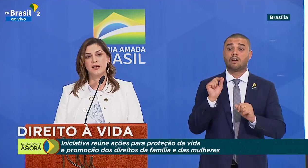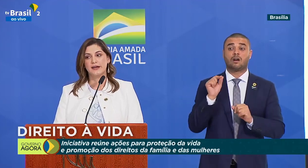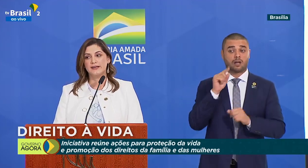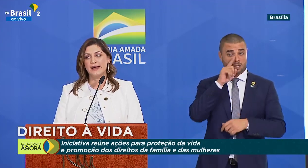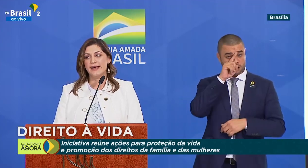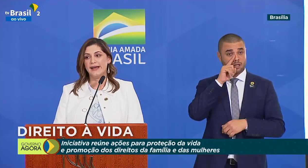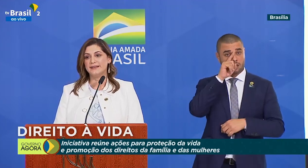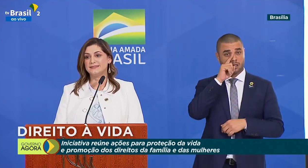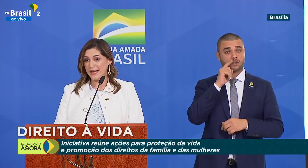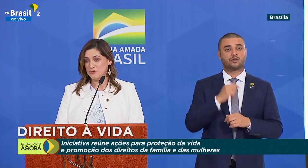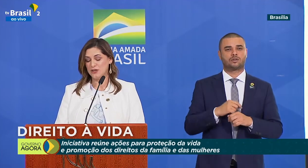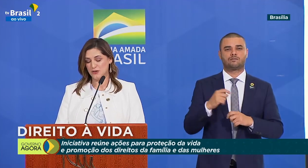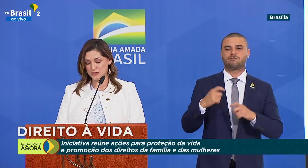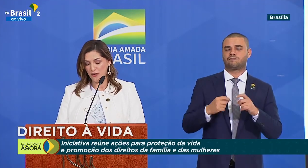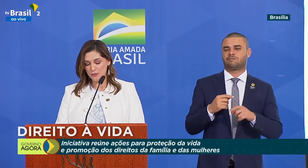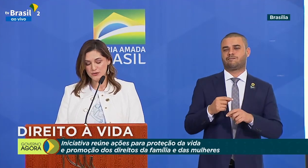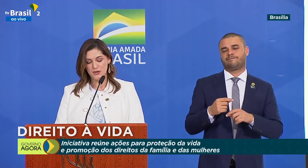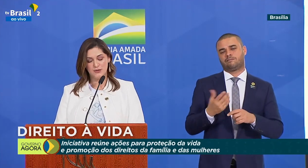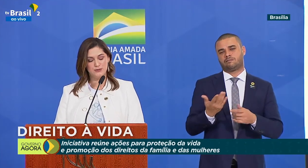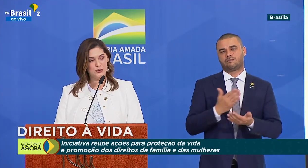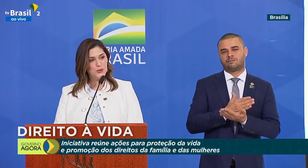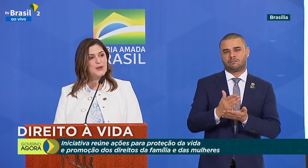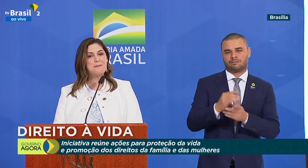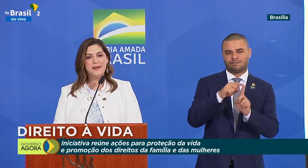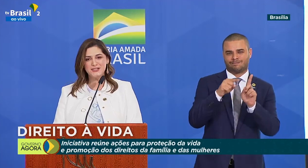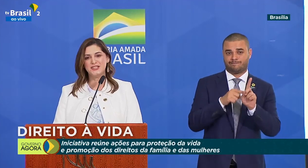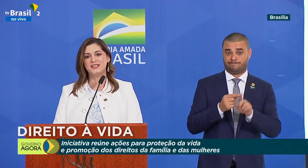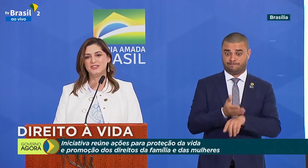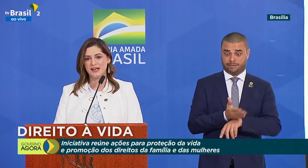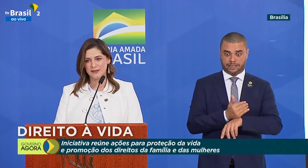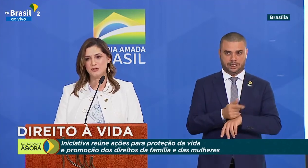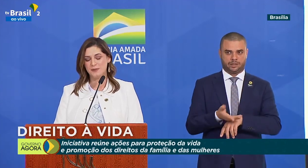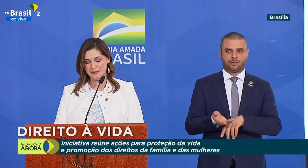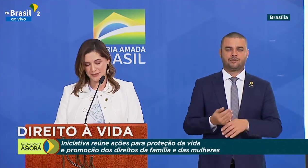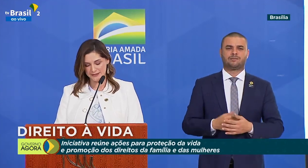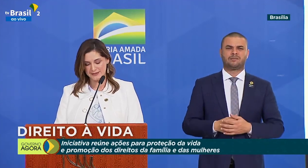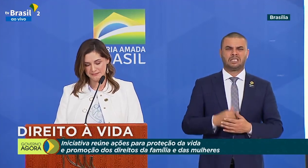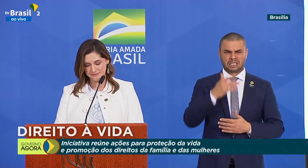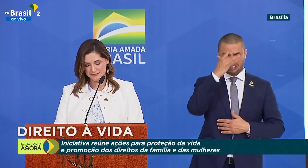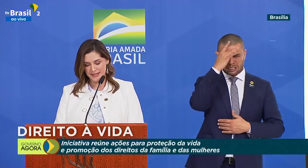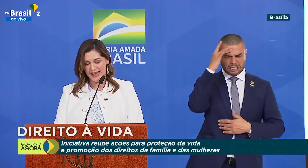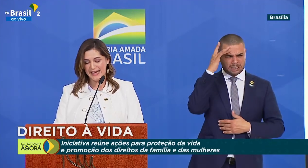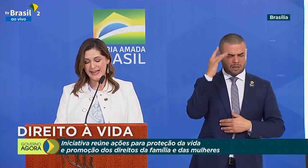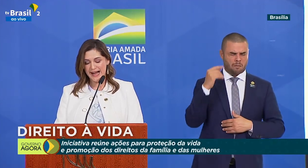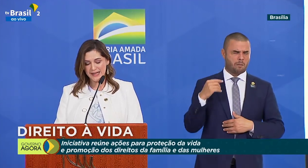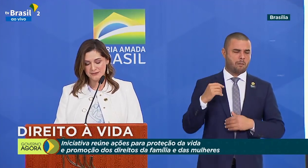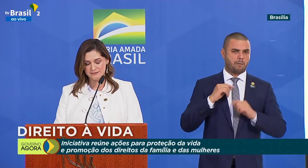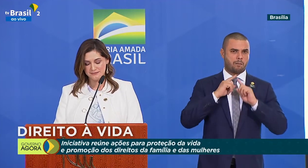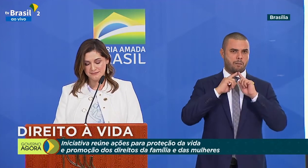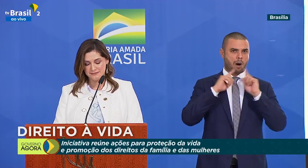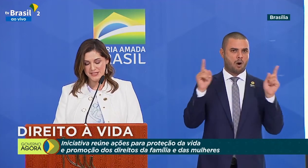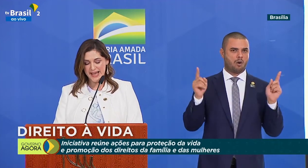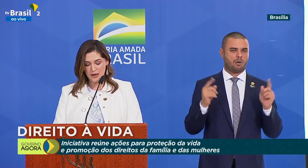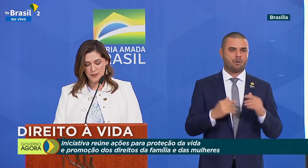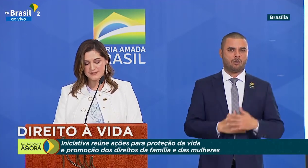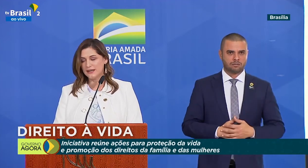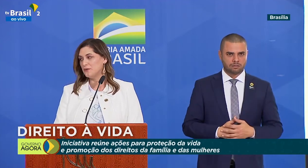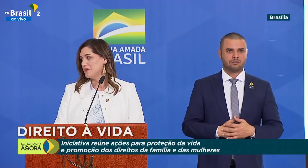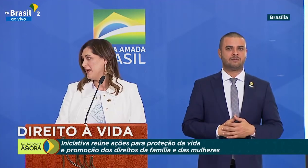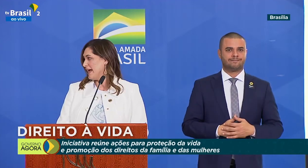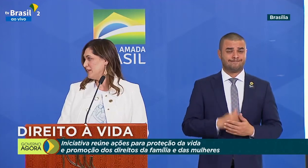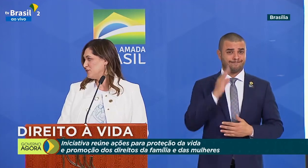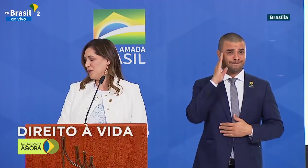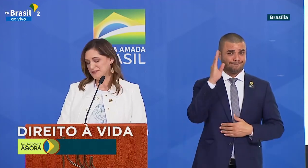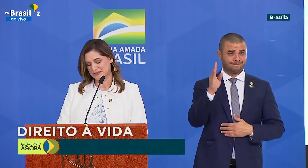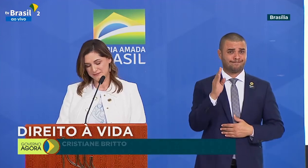precoce e se é certo que nós fomos duramente criticados pela imprensa alegaram que